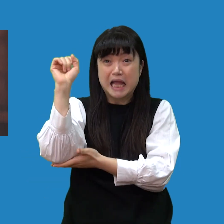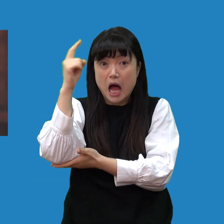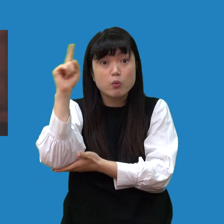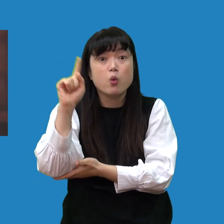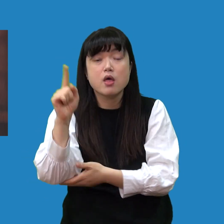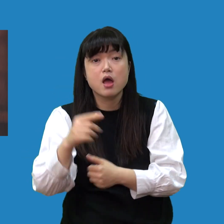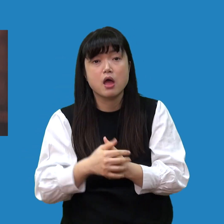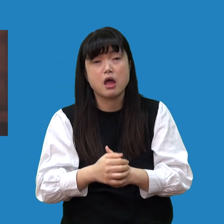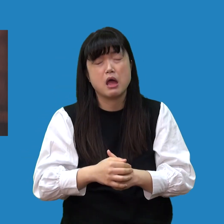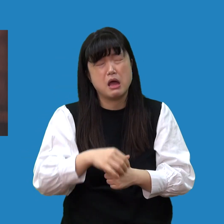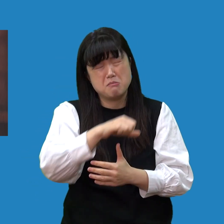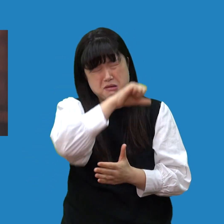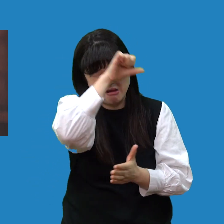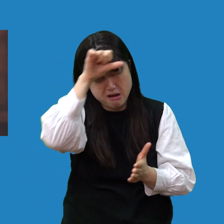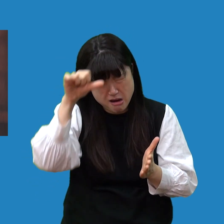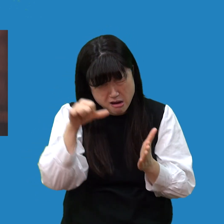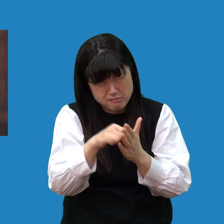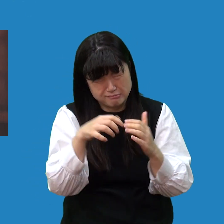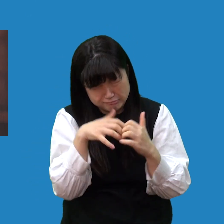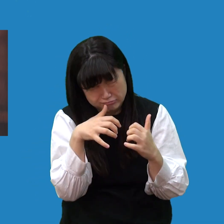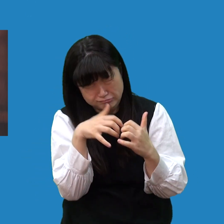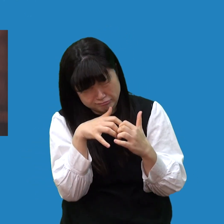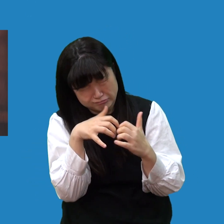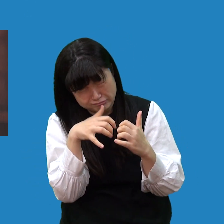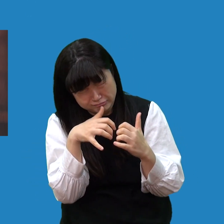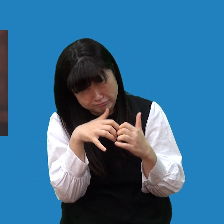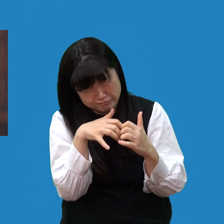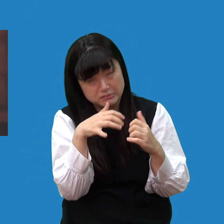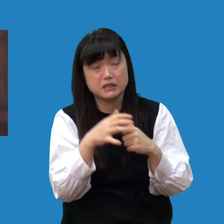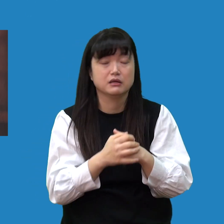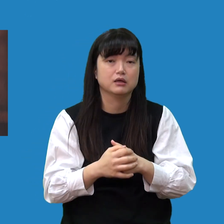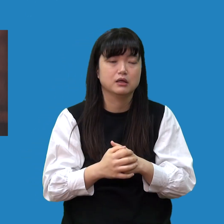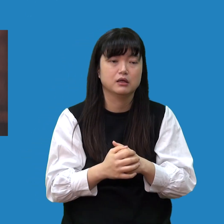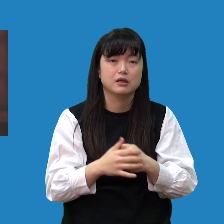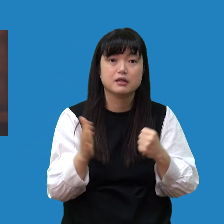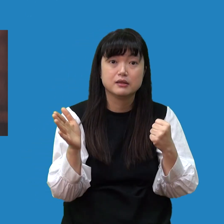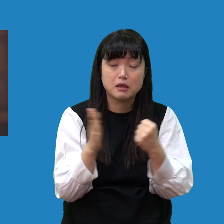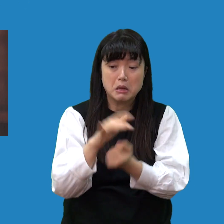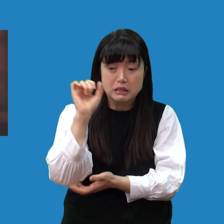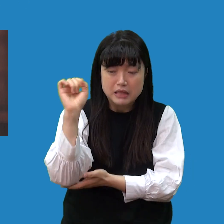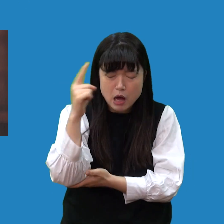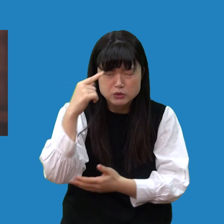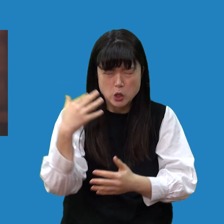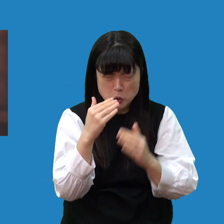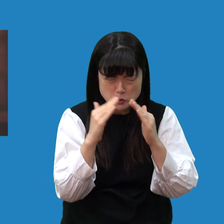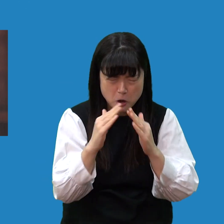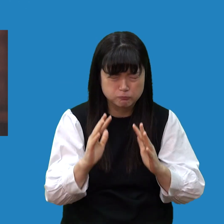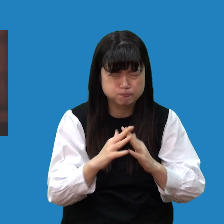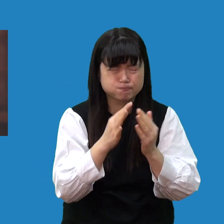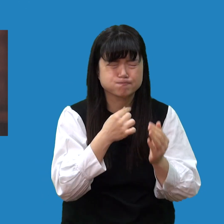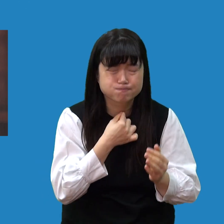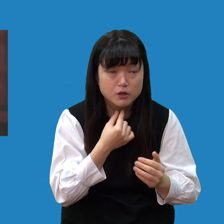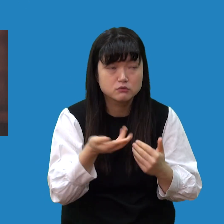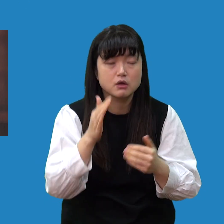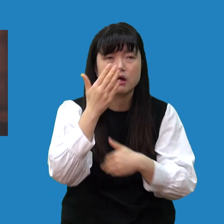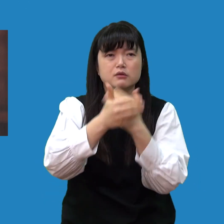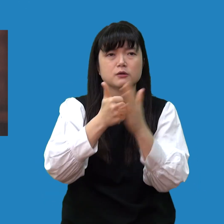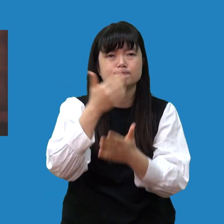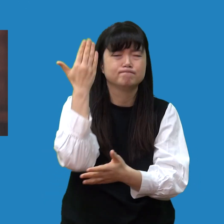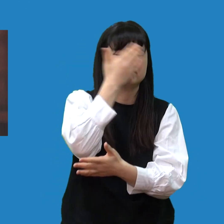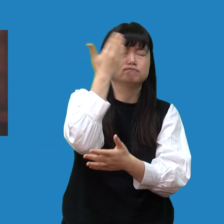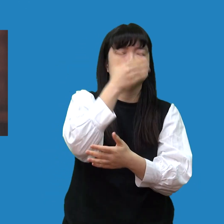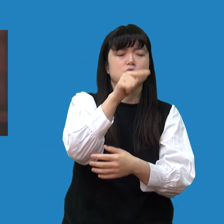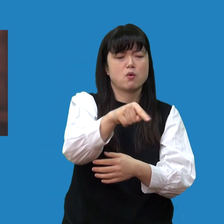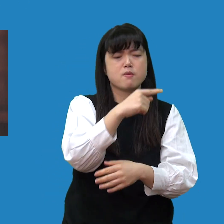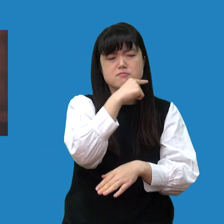다윗만 해도 평생 전쟁을 했습니다. 다윗이. 그래서 다윗이 성전 건축하고 싶다고 그랬더니 하나님이